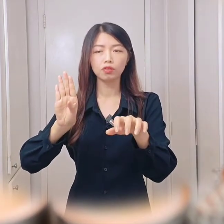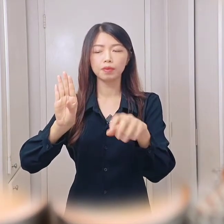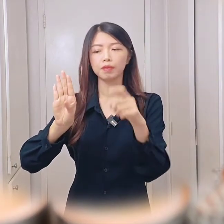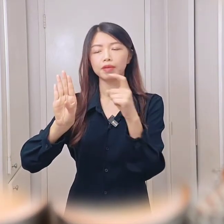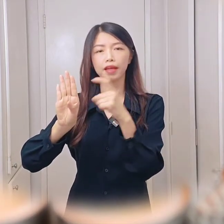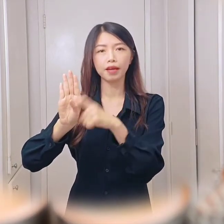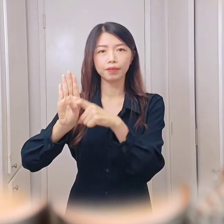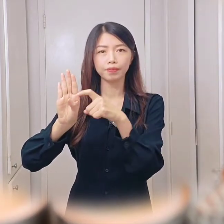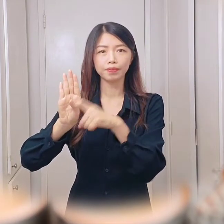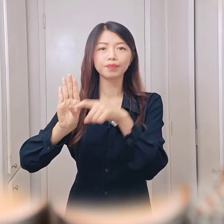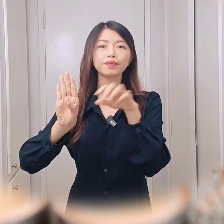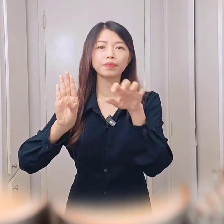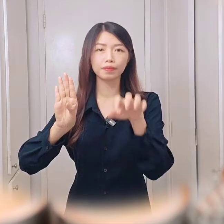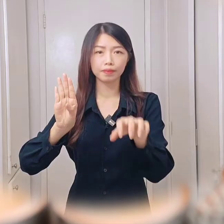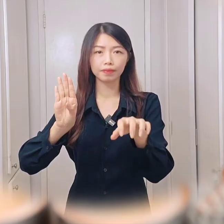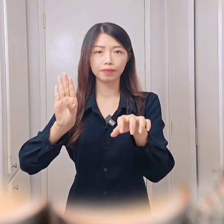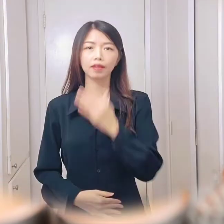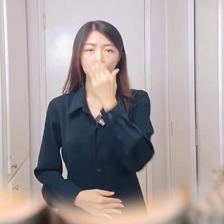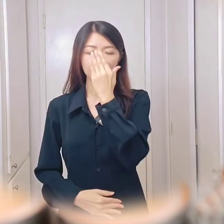장소소 해주시면 됩니다.